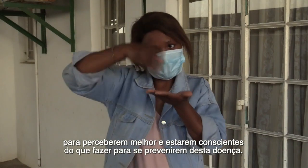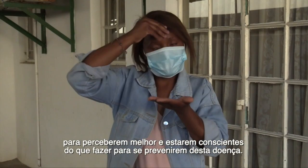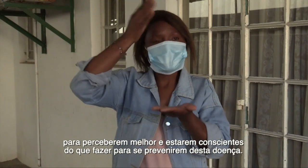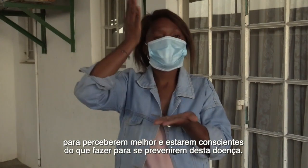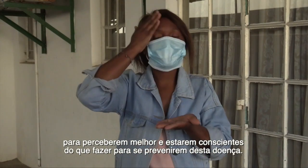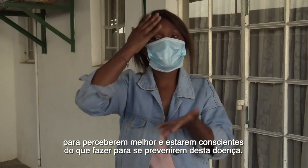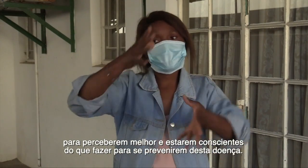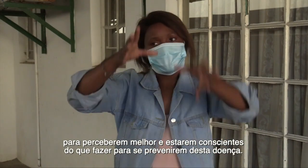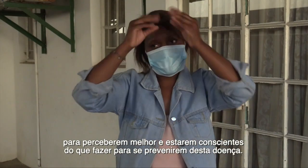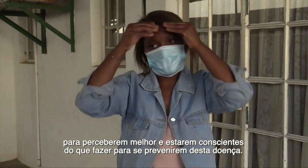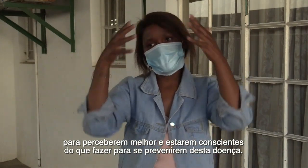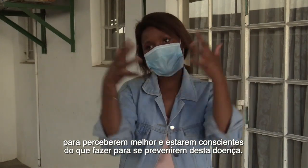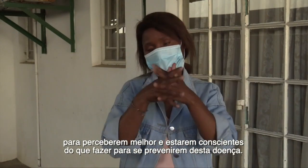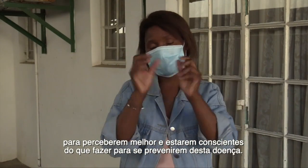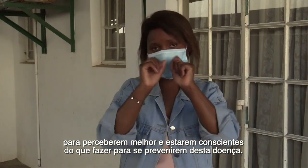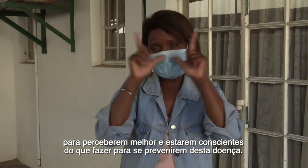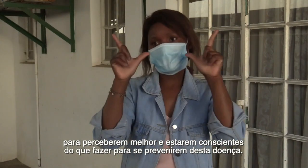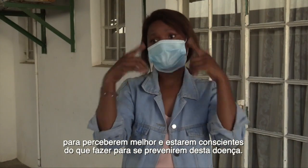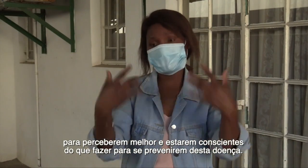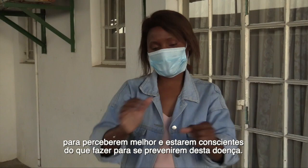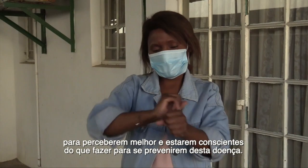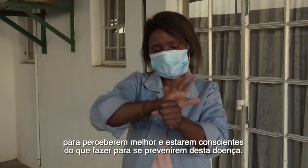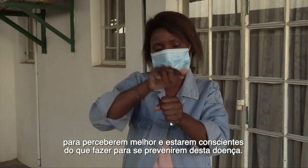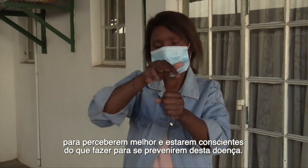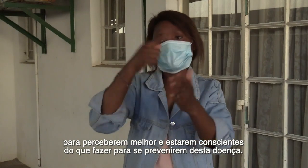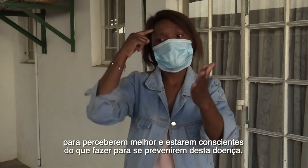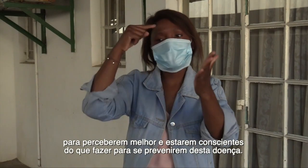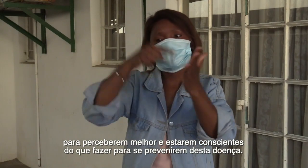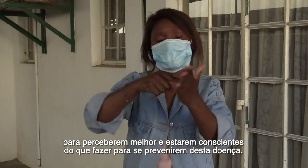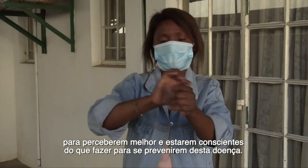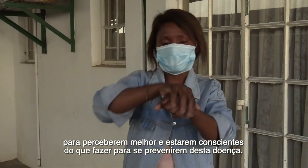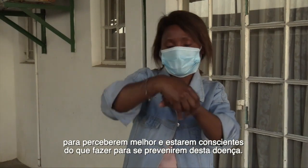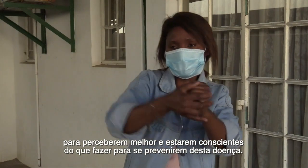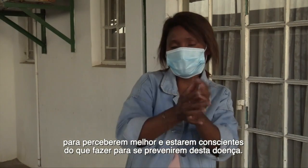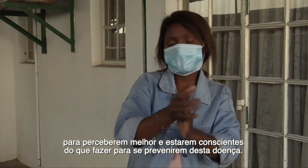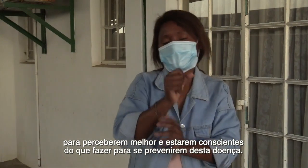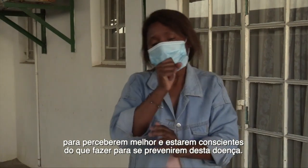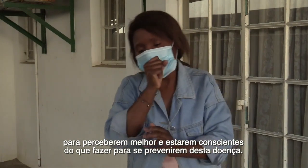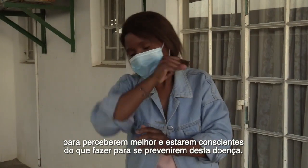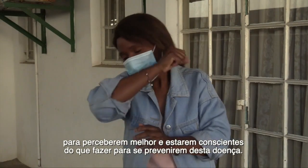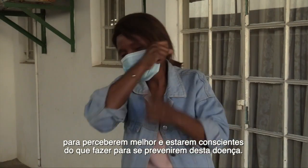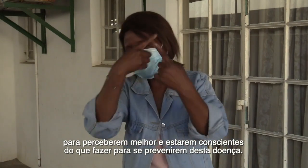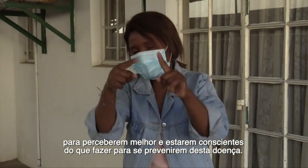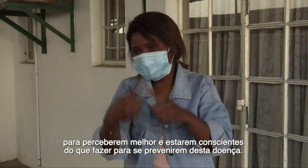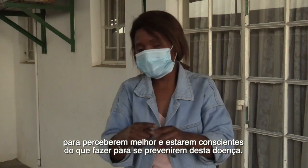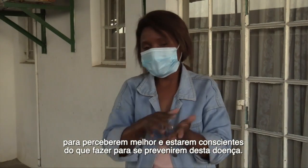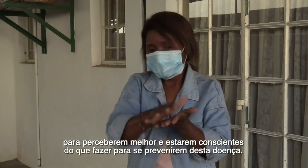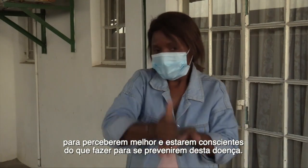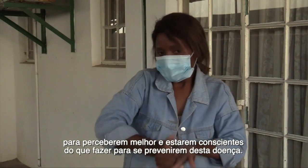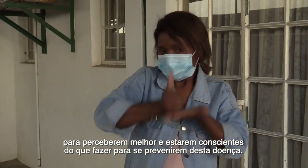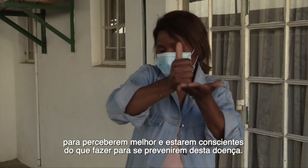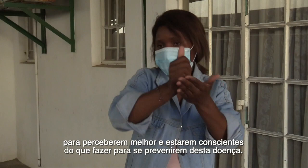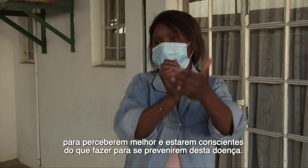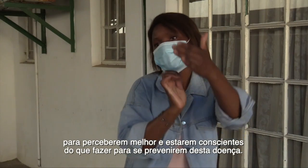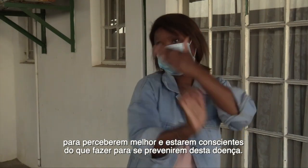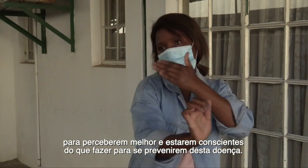as pessoas surdas, para poder perceber melhor e estar consciente daquilo, como é que